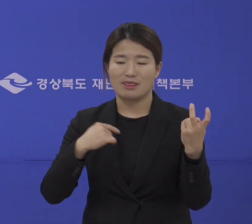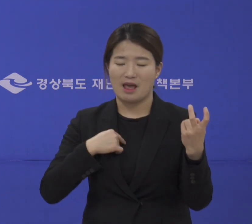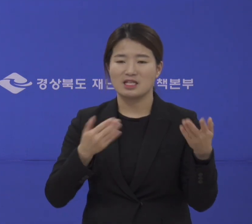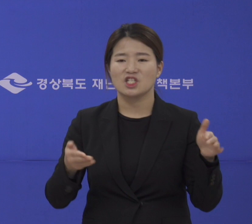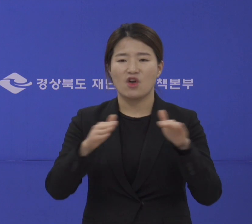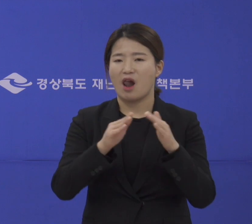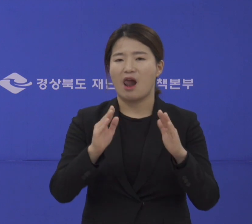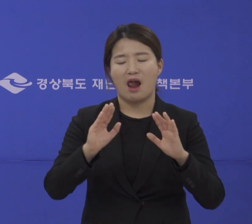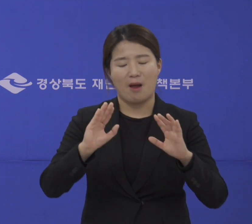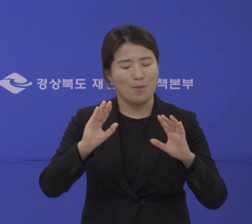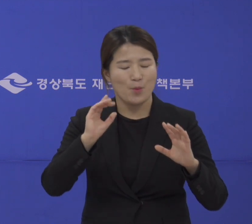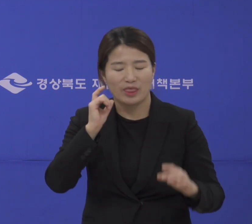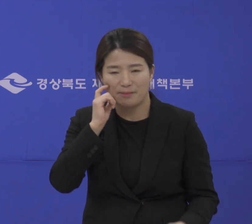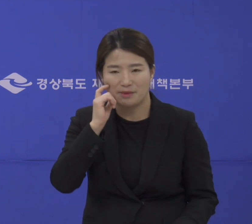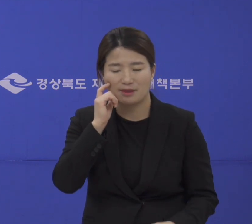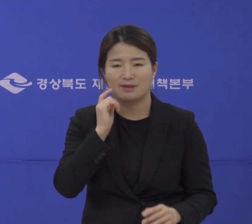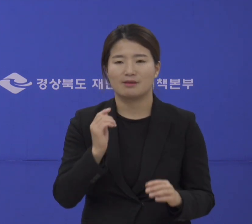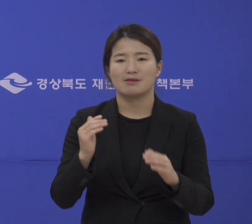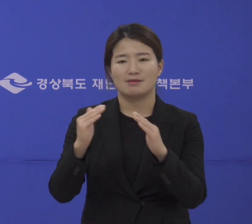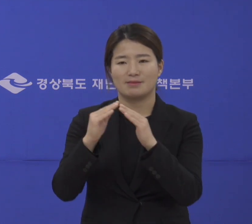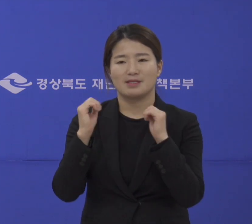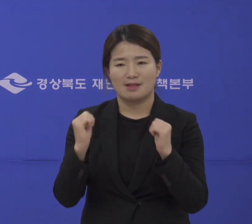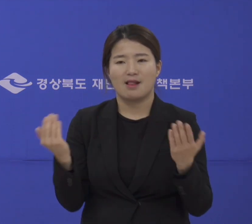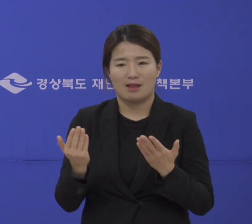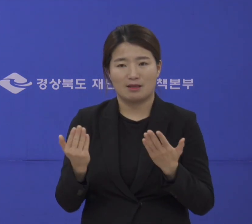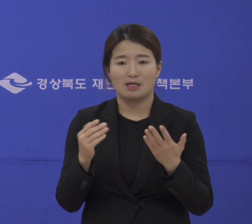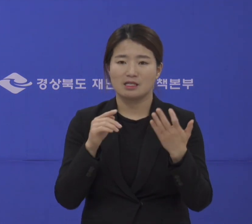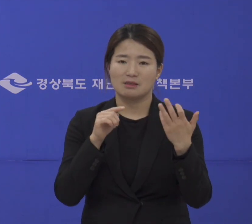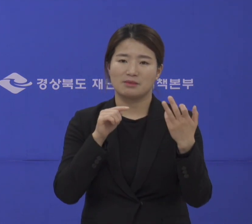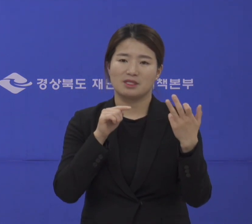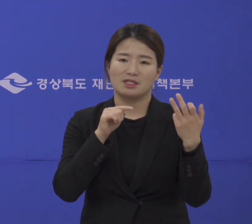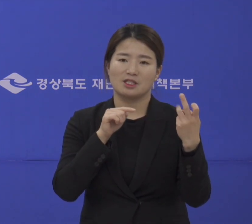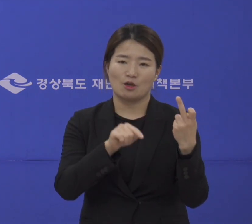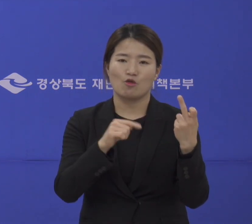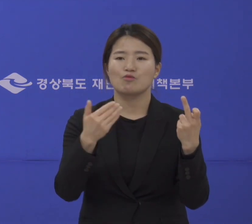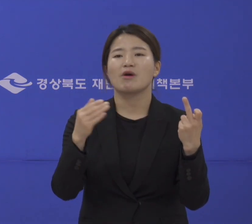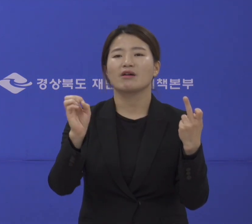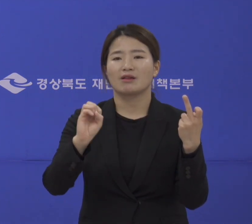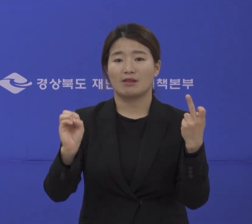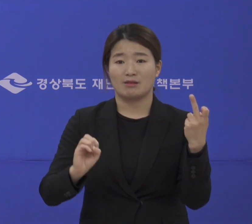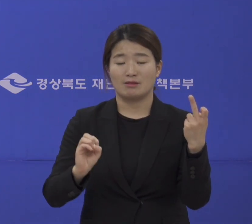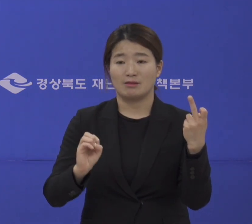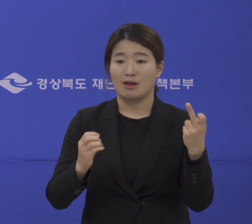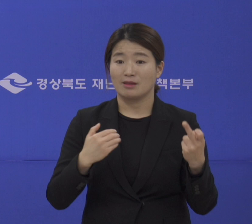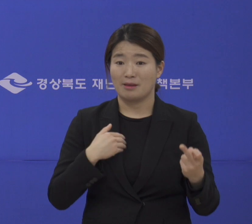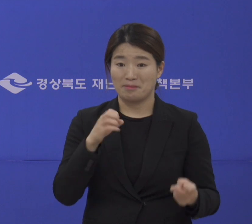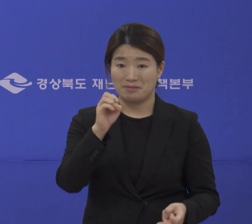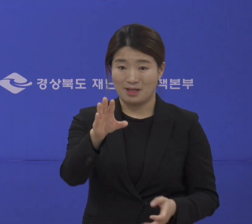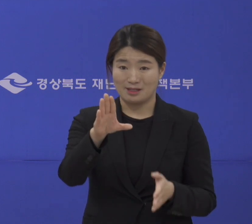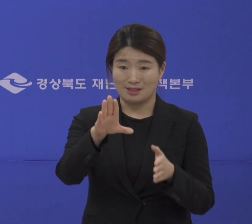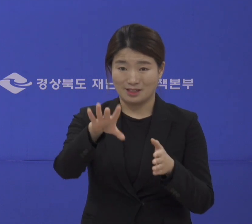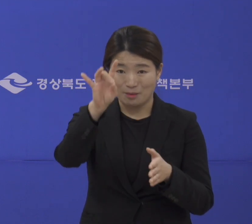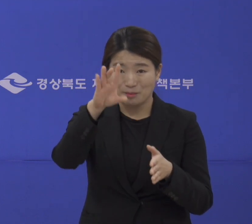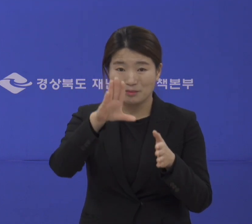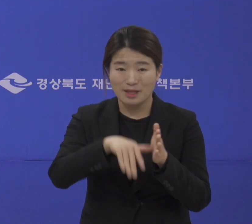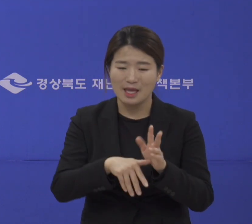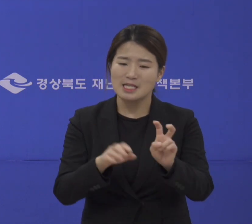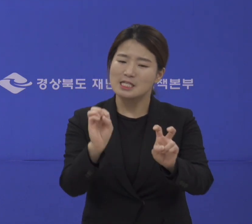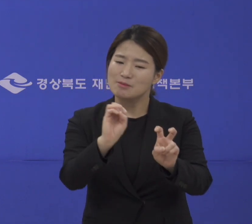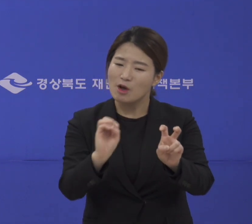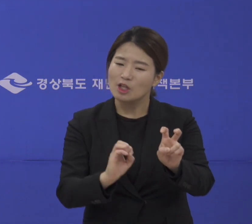재택근무를 해서 11.9%가 되었습니다. 제가 이 주장을 할때 20%까지는 재택근무를